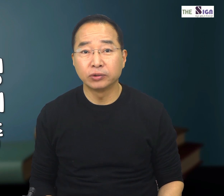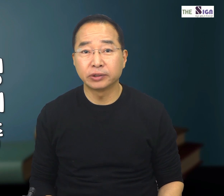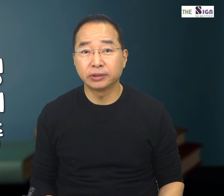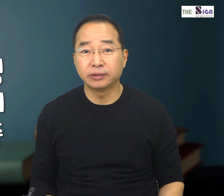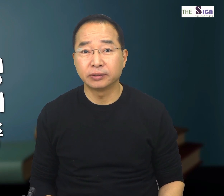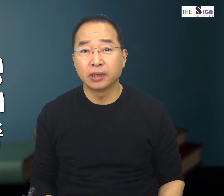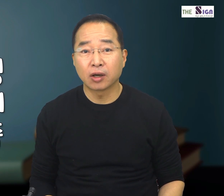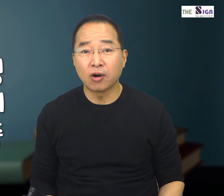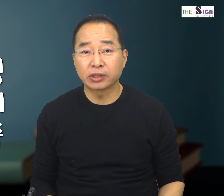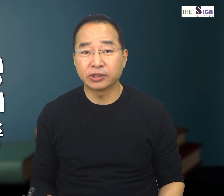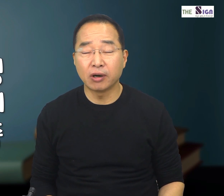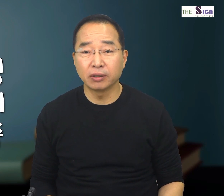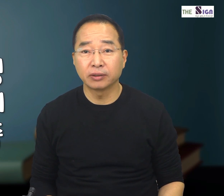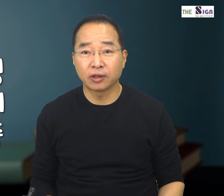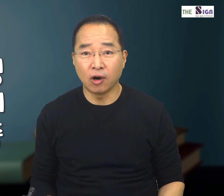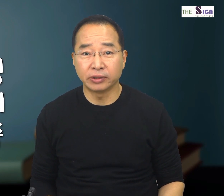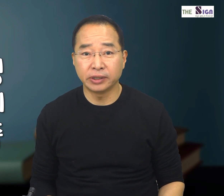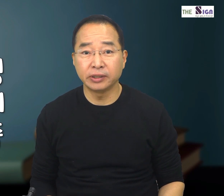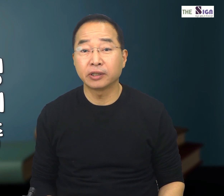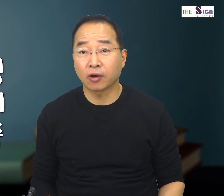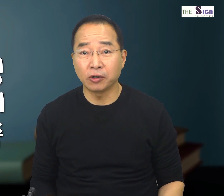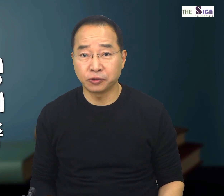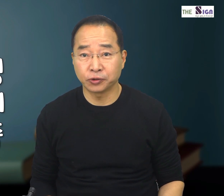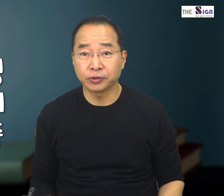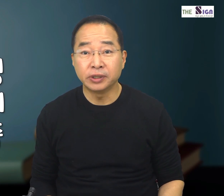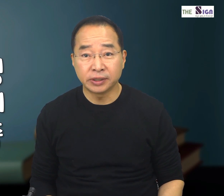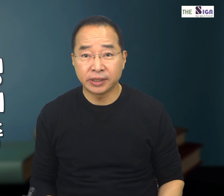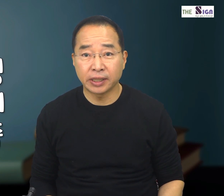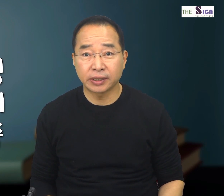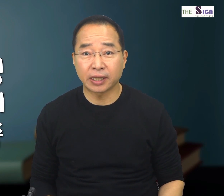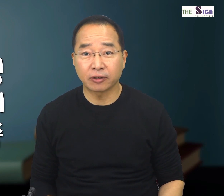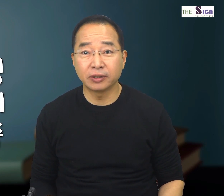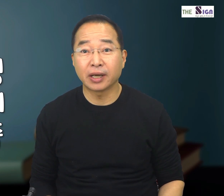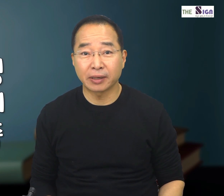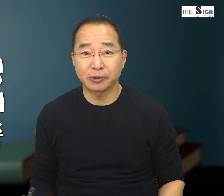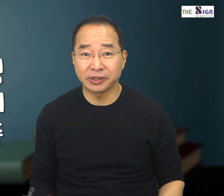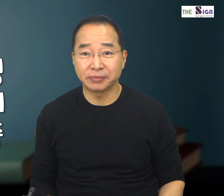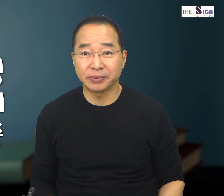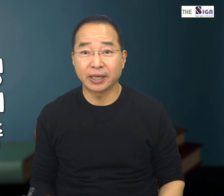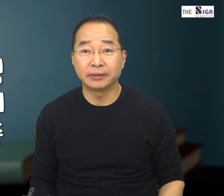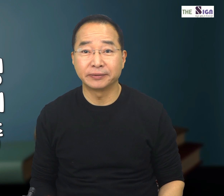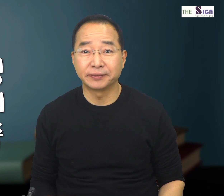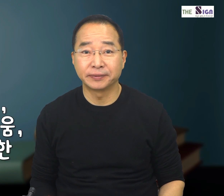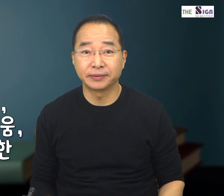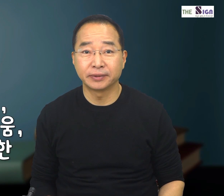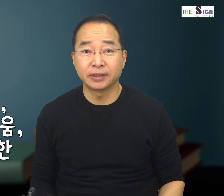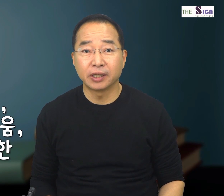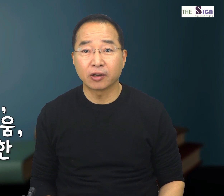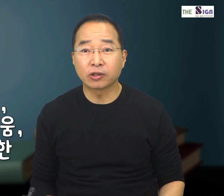오늘은 걱정, 건의, 건축 세 단어를 알아보겠습니다.